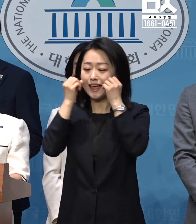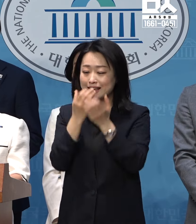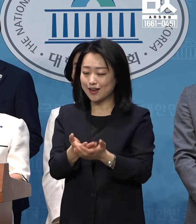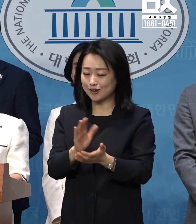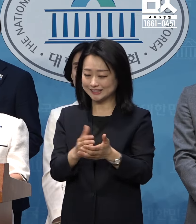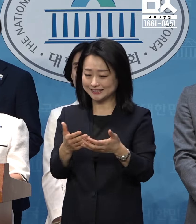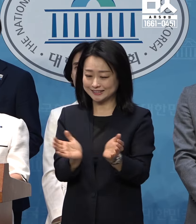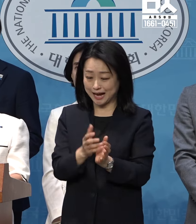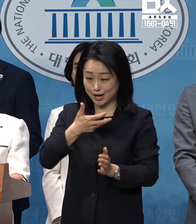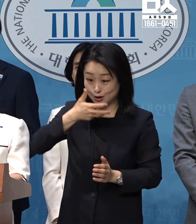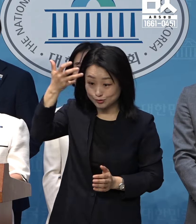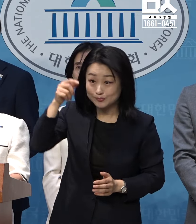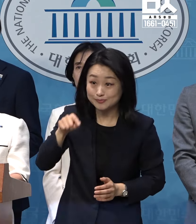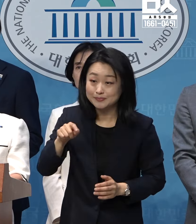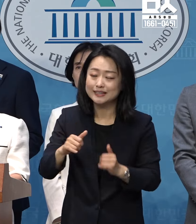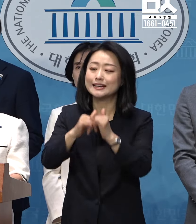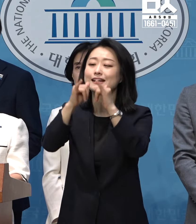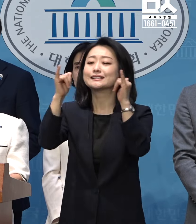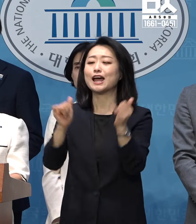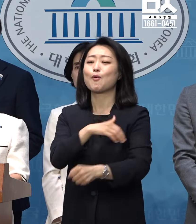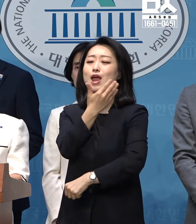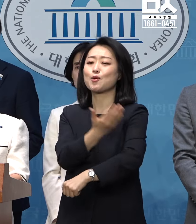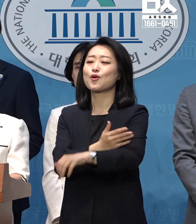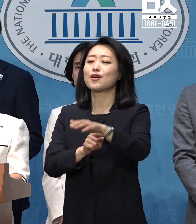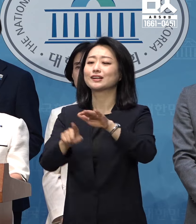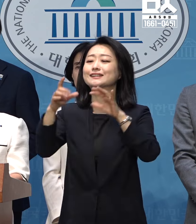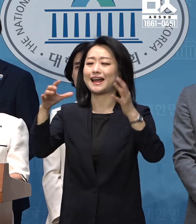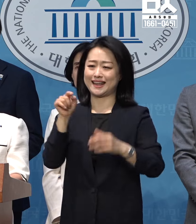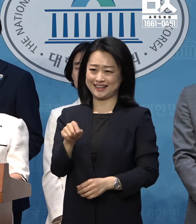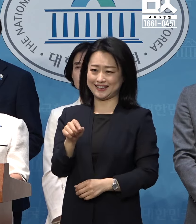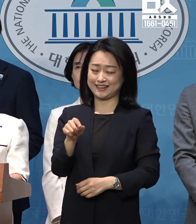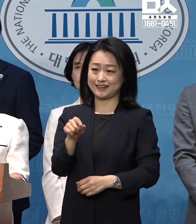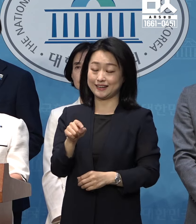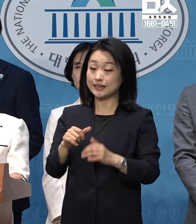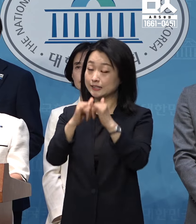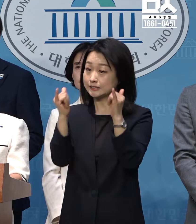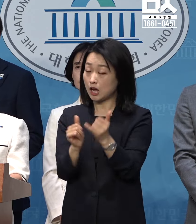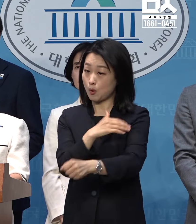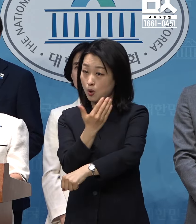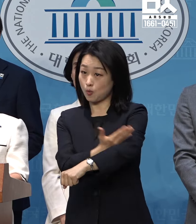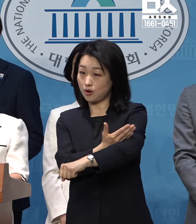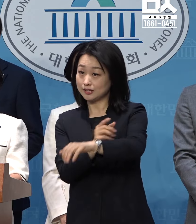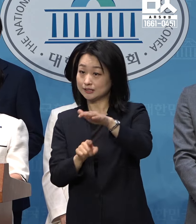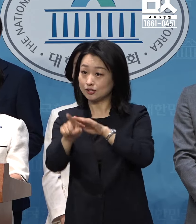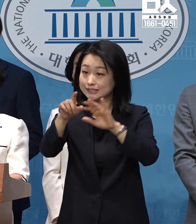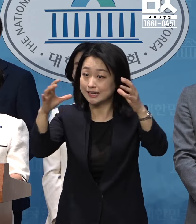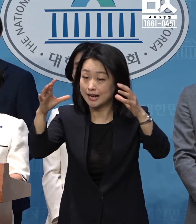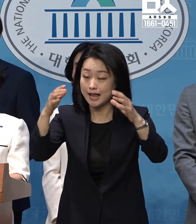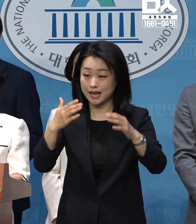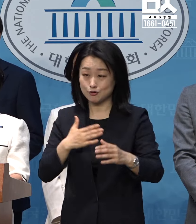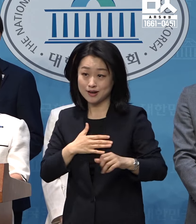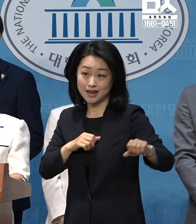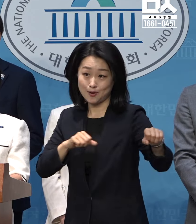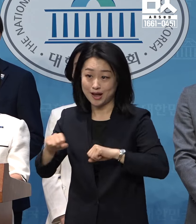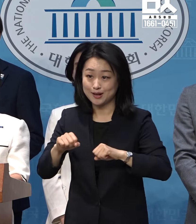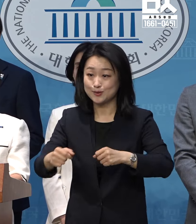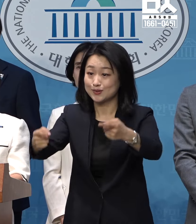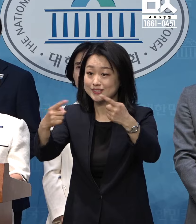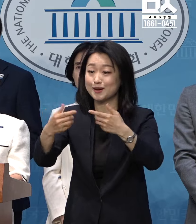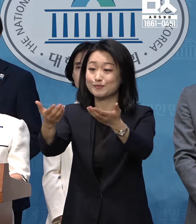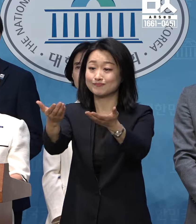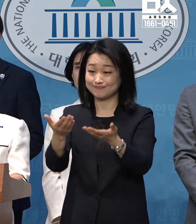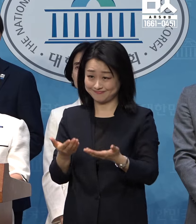꿈꾸는 사회권 선진국의 모습입니다. 사회권 선진국을 향한 저희의 여정에 함께해